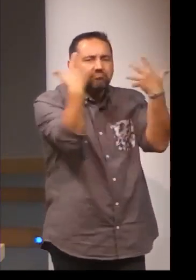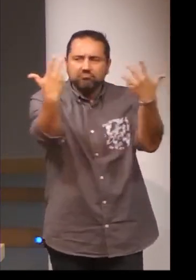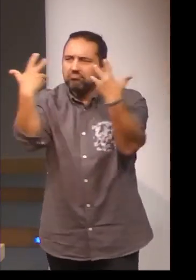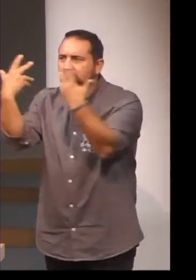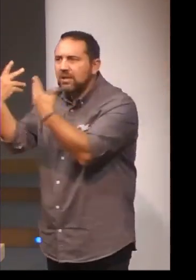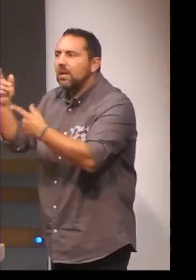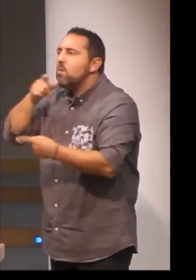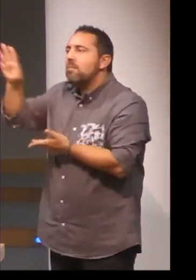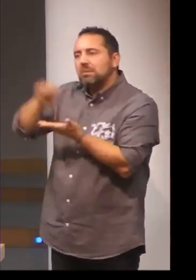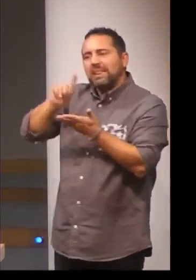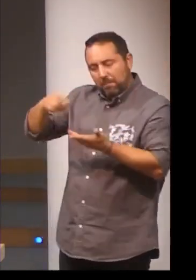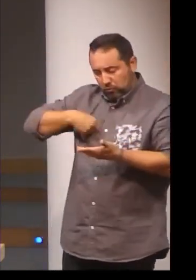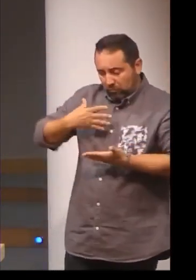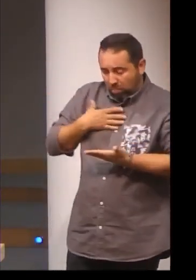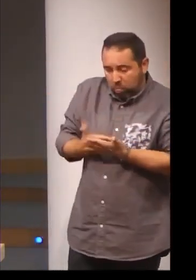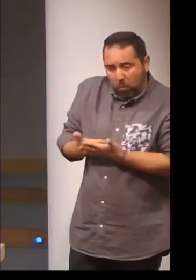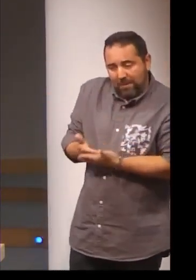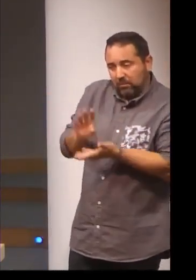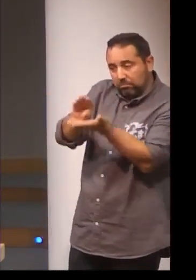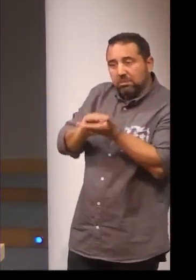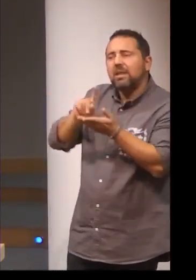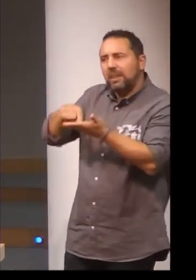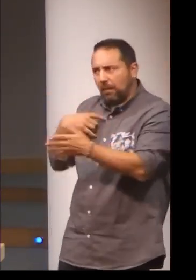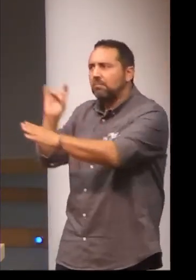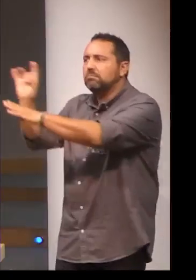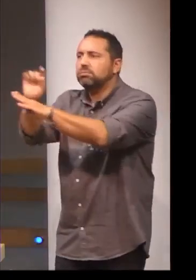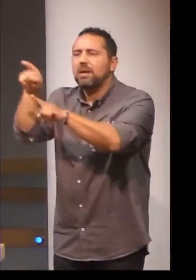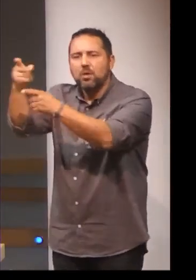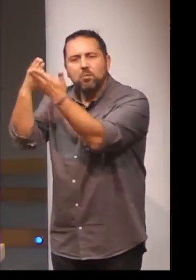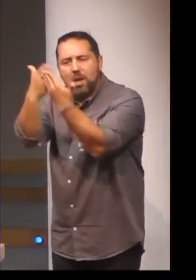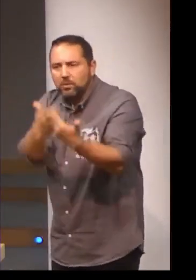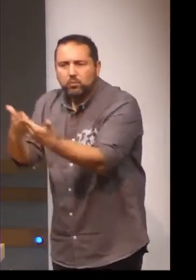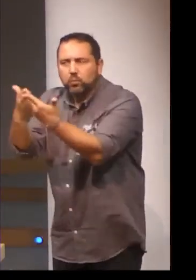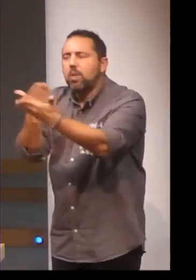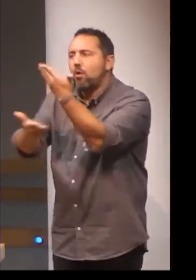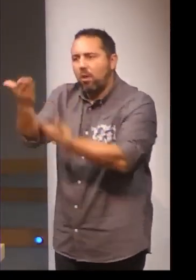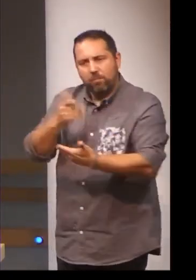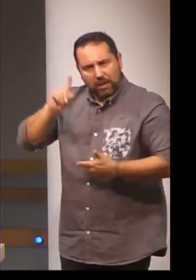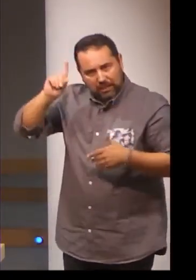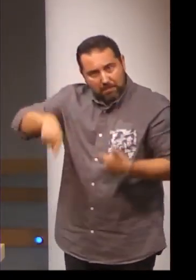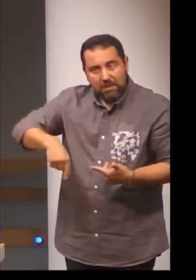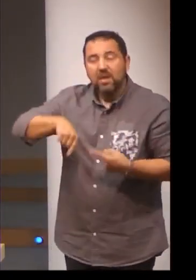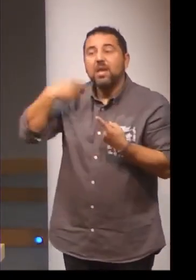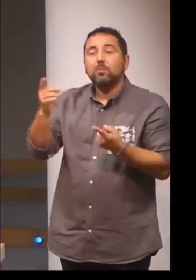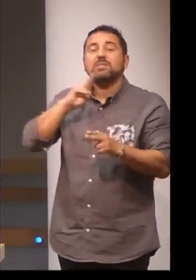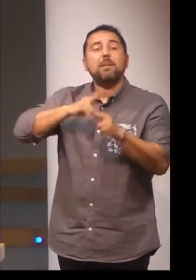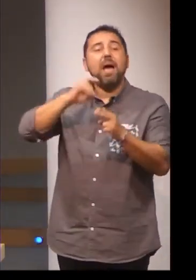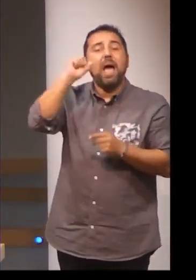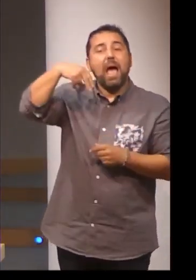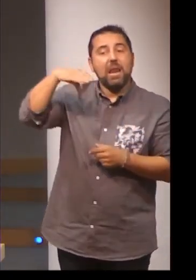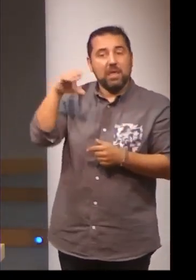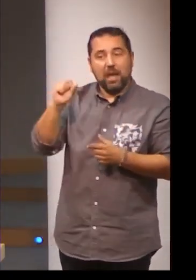documento para que pudieran trabajar sobre ello. Se elaboró, a partir de esa propuesta, la memoria que se presentó a ANECA, se hizo